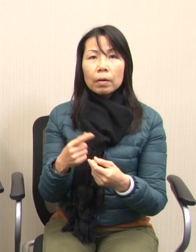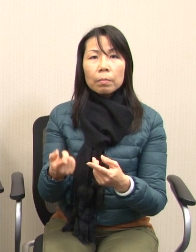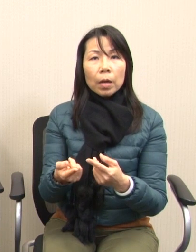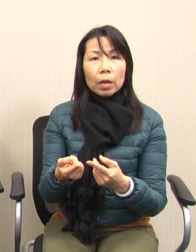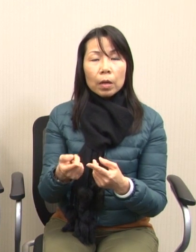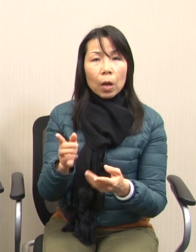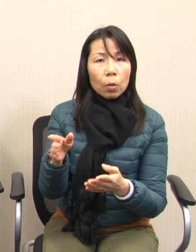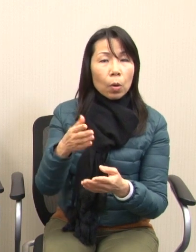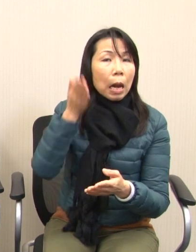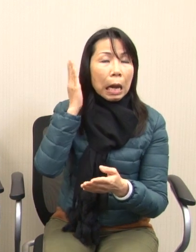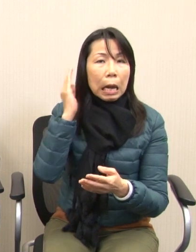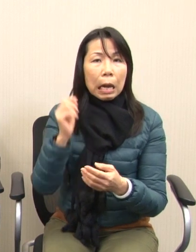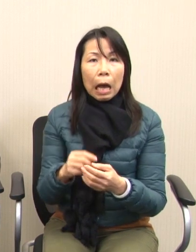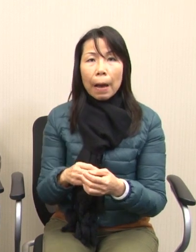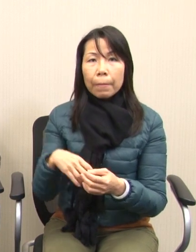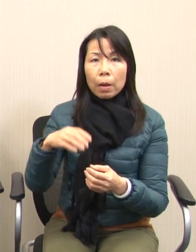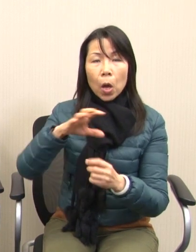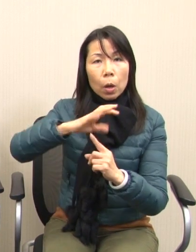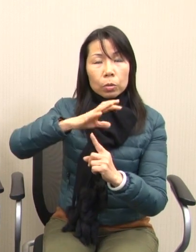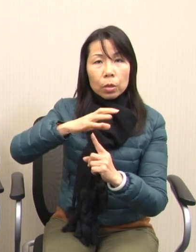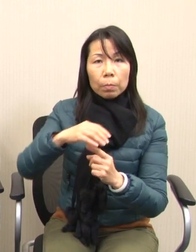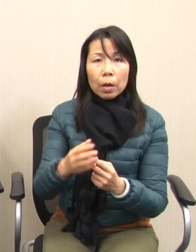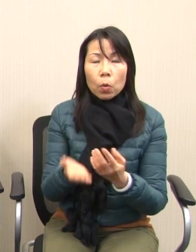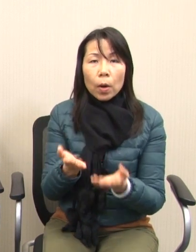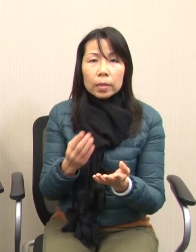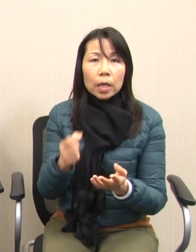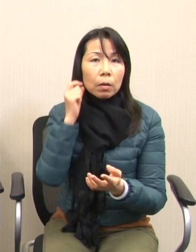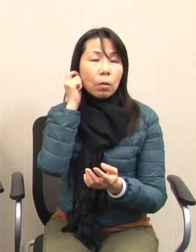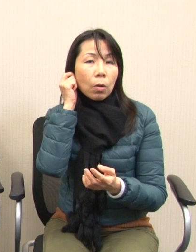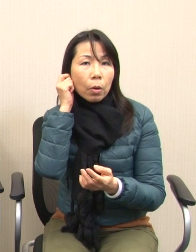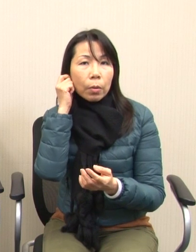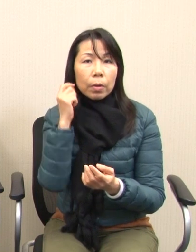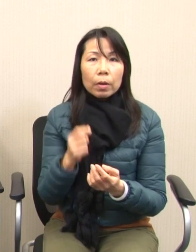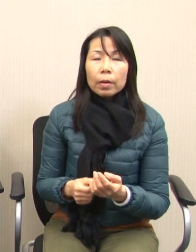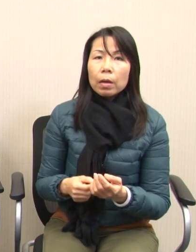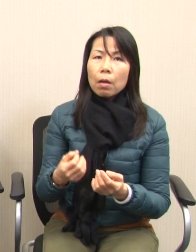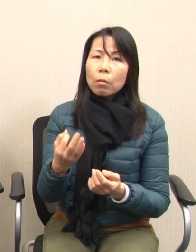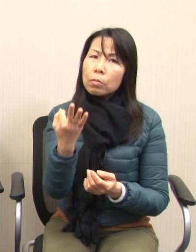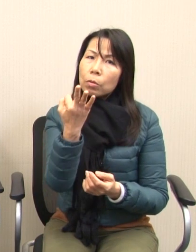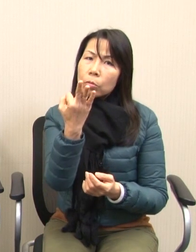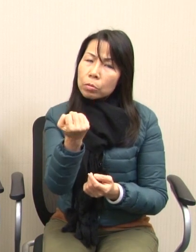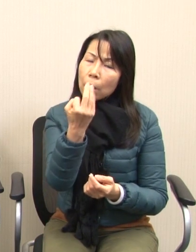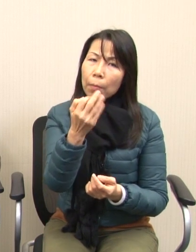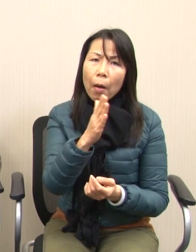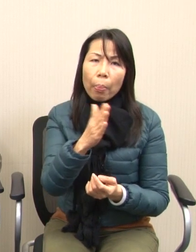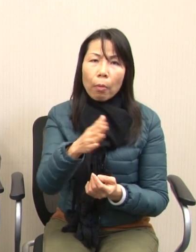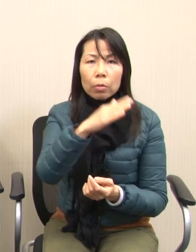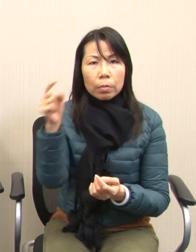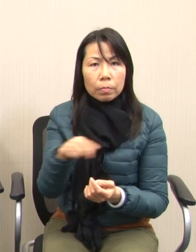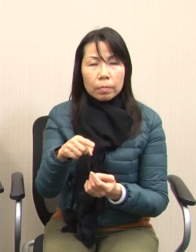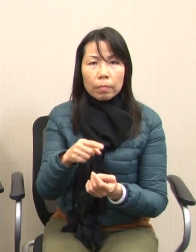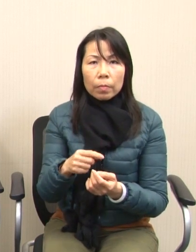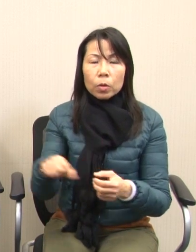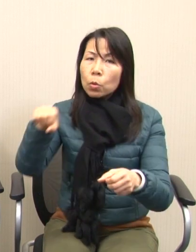聰50000多票，再加劉小麗30000多票，咁我都10多萬票噶啦喎，跟住再加朱凱